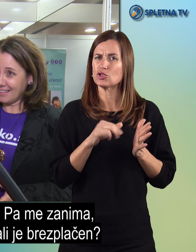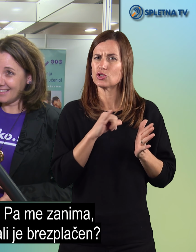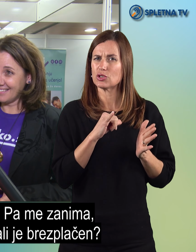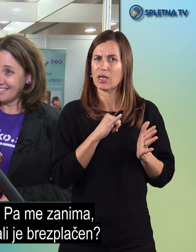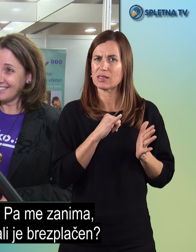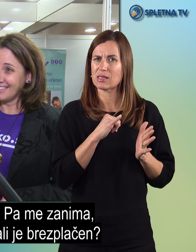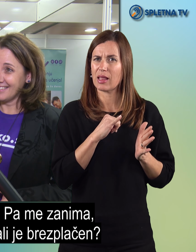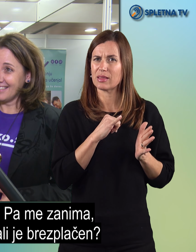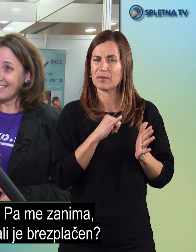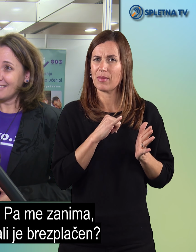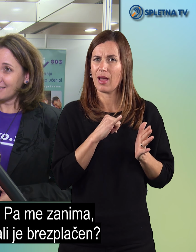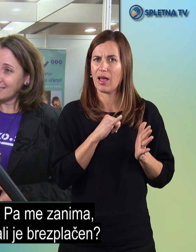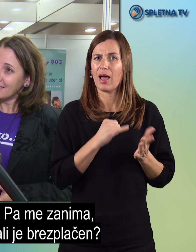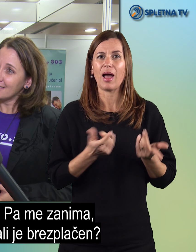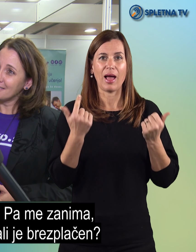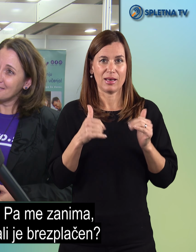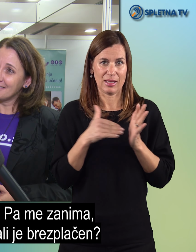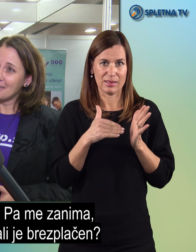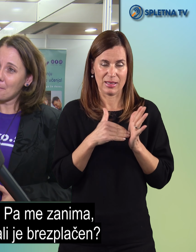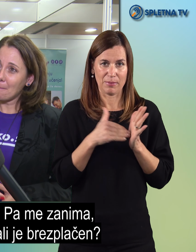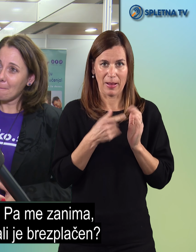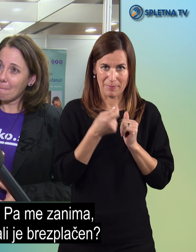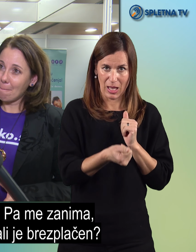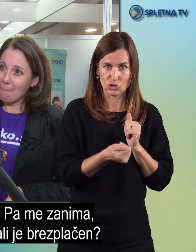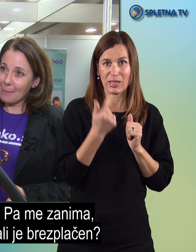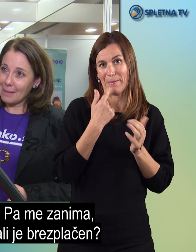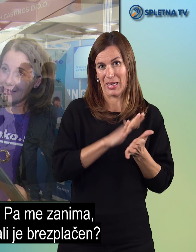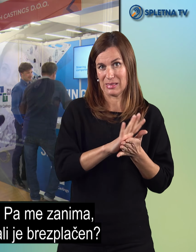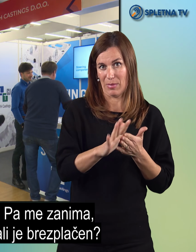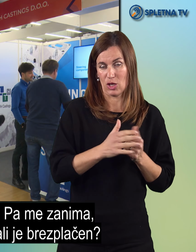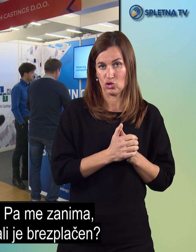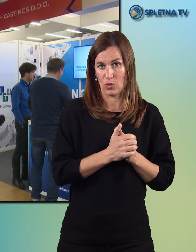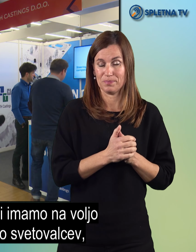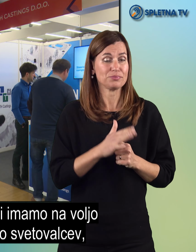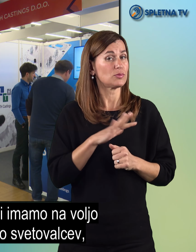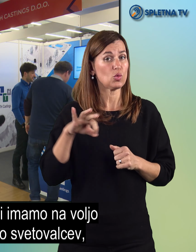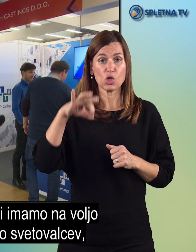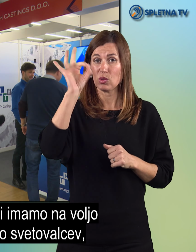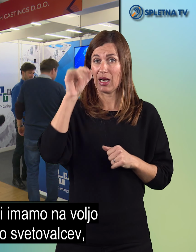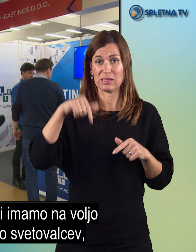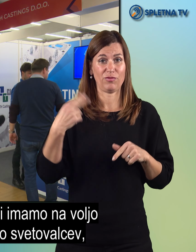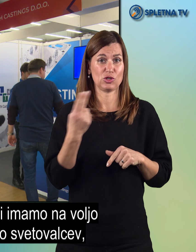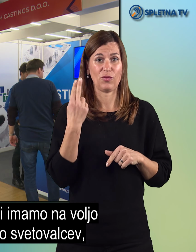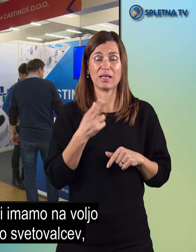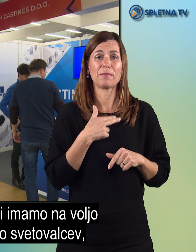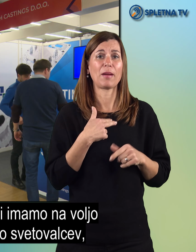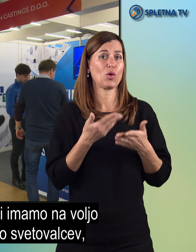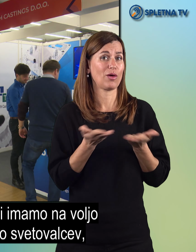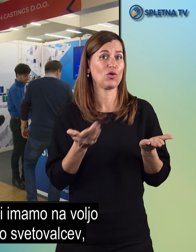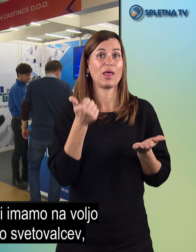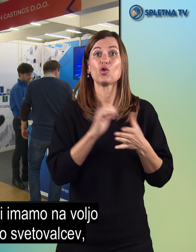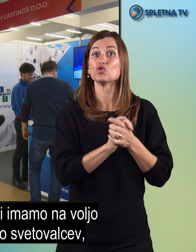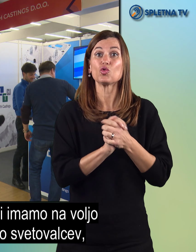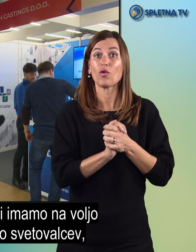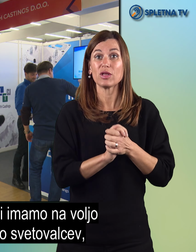Mene zanima študij, pa me zanima, je treba plačati ali brezplačno. Vsi odrasli v Sloveniji imamo na